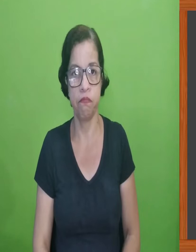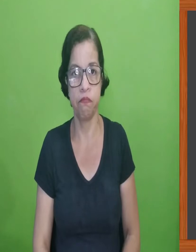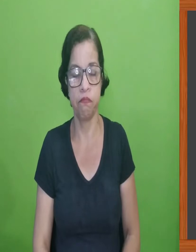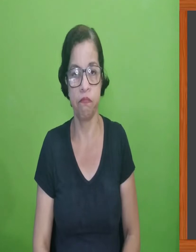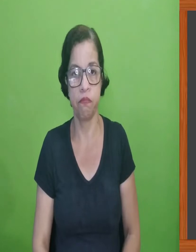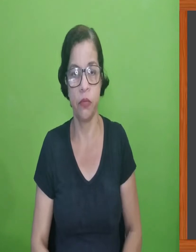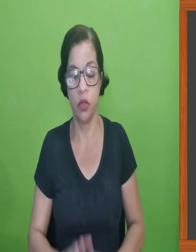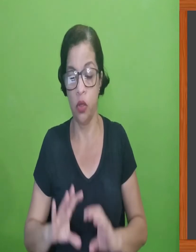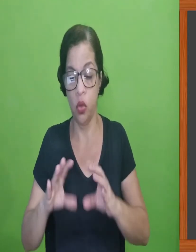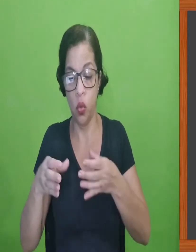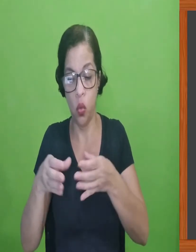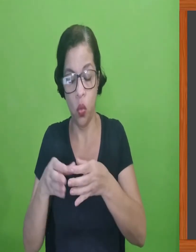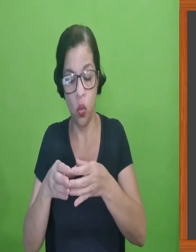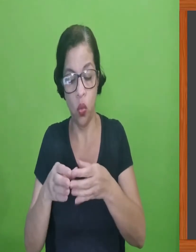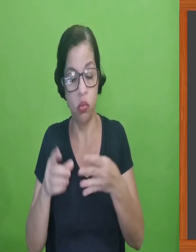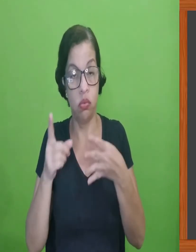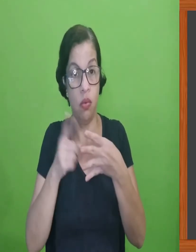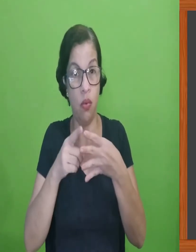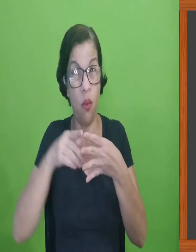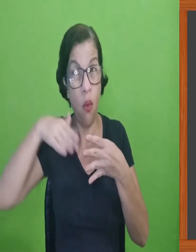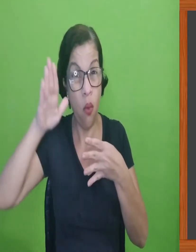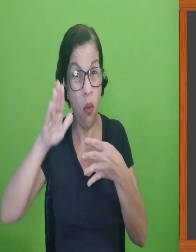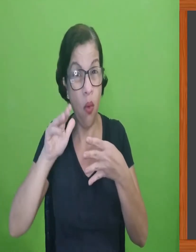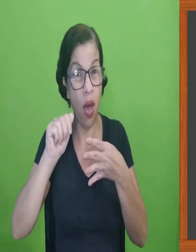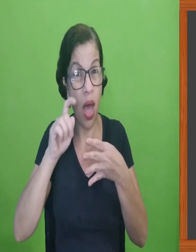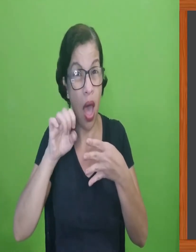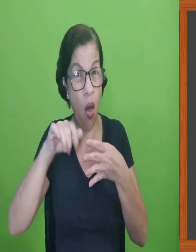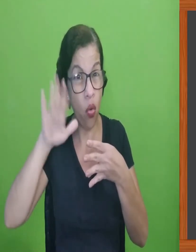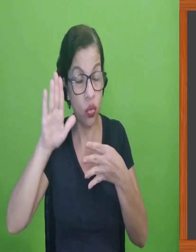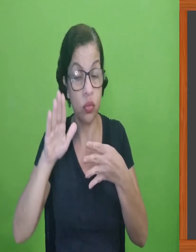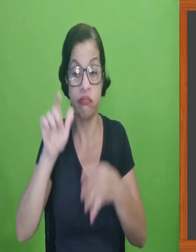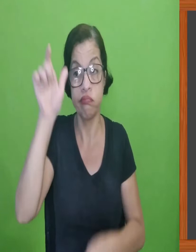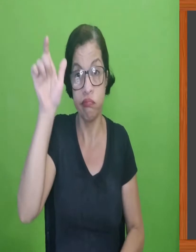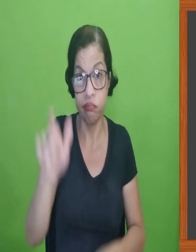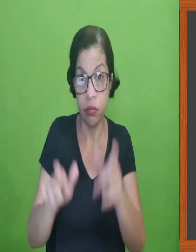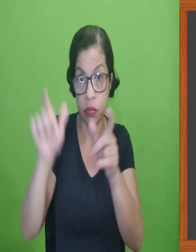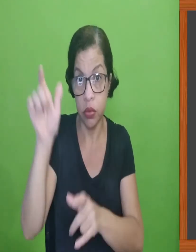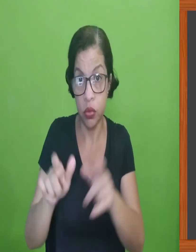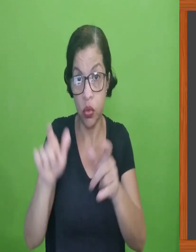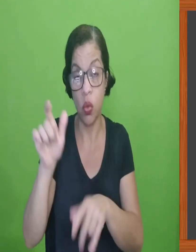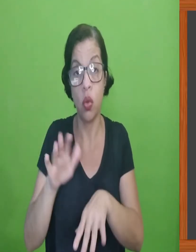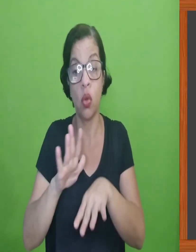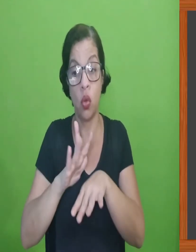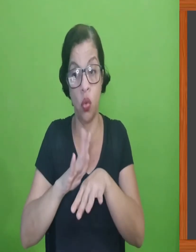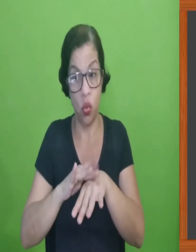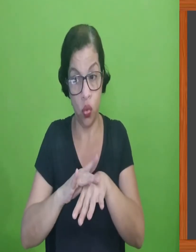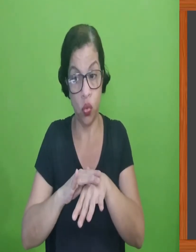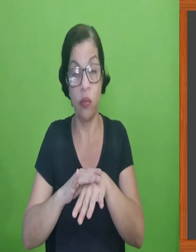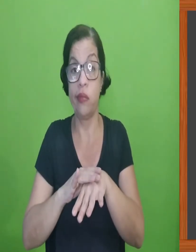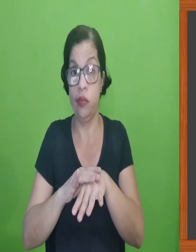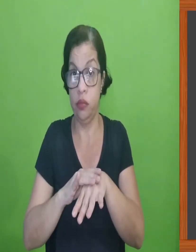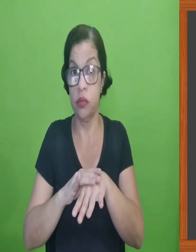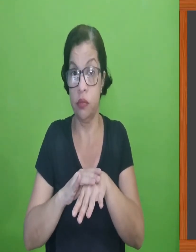São classificados como risco cardiovascular muito alto os indivíduos com doença aterosclerótica